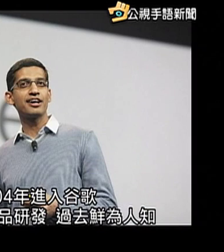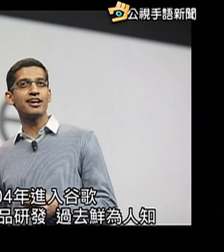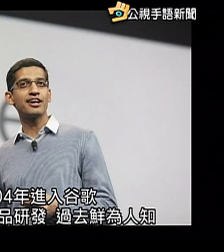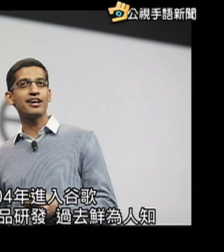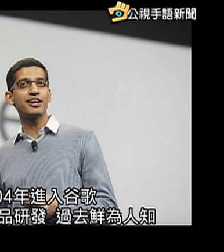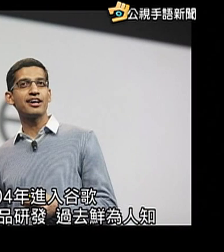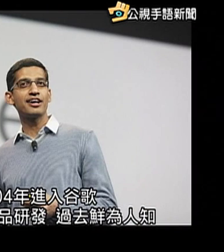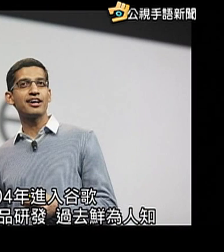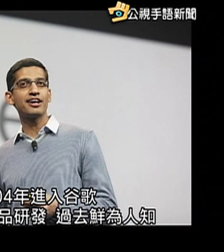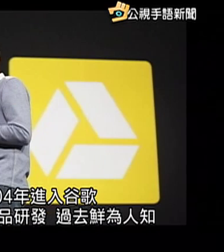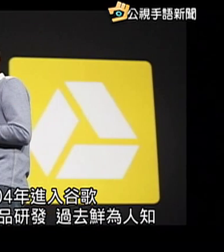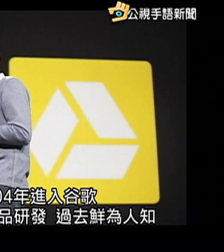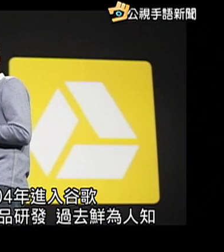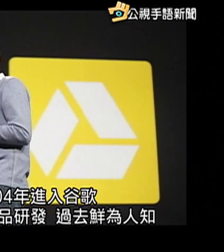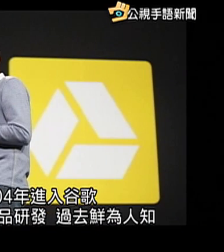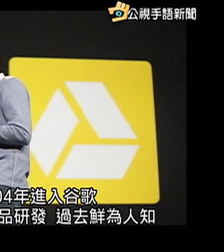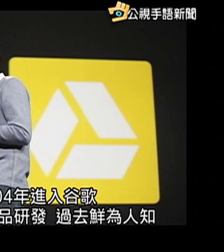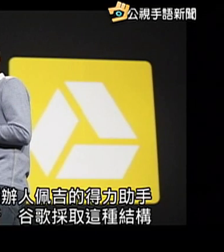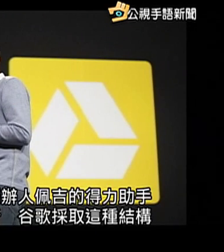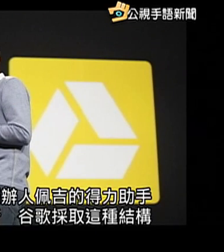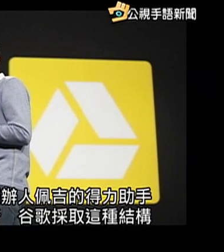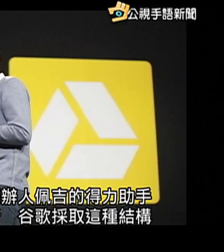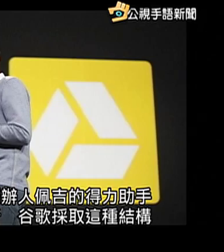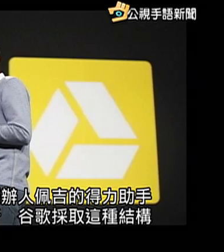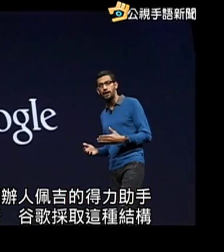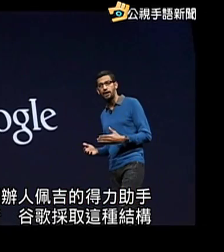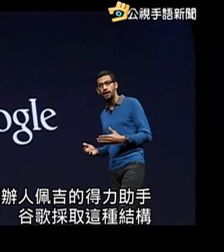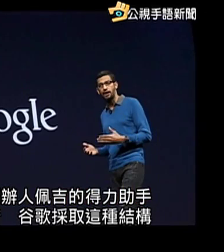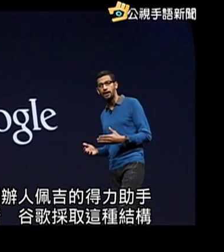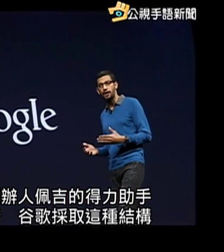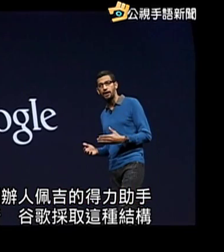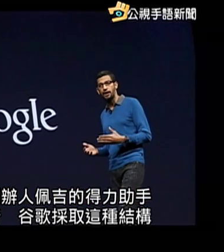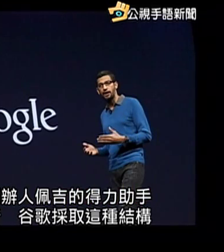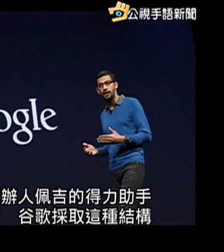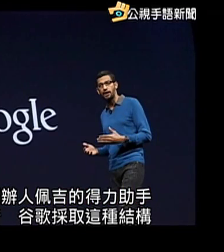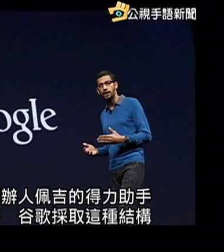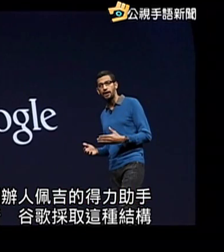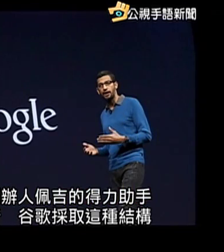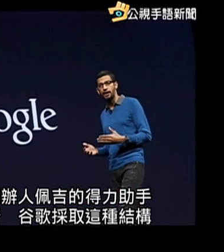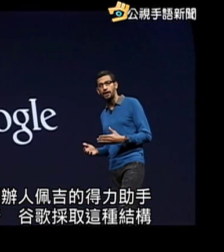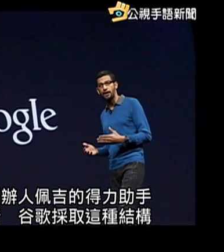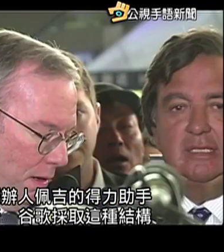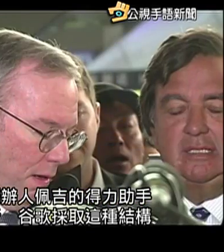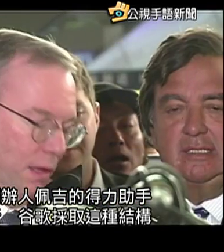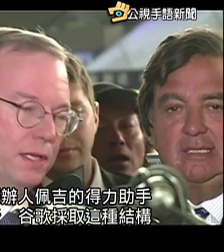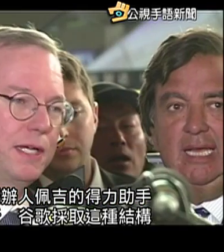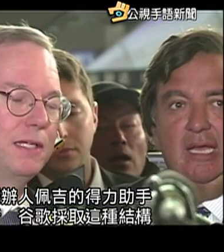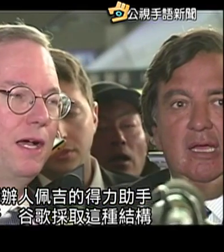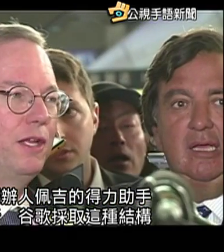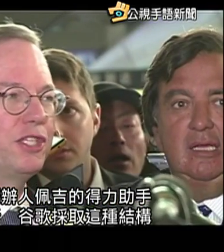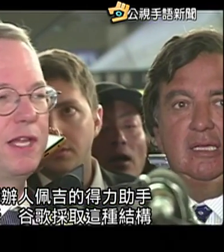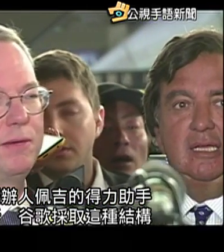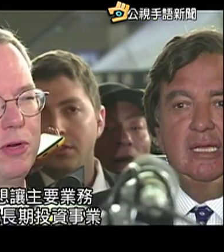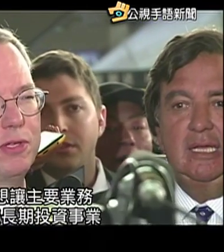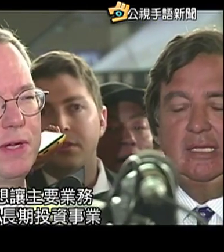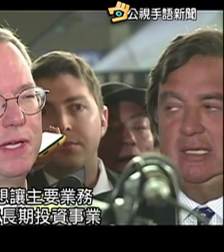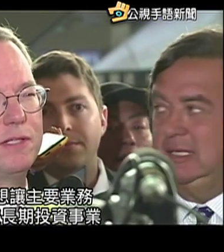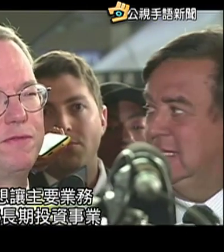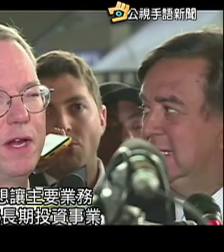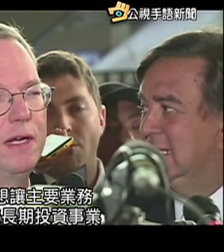发，过去鲜为人知，但一直是创办人佩吉的得力助手。彭博社分析，谷歌采取这种结构是想让主